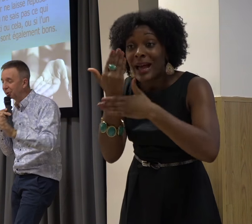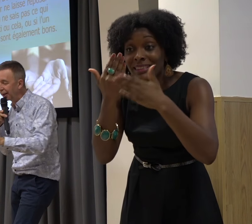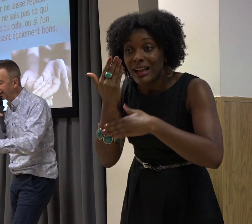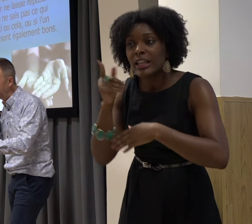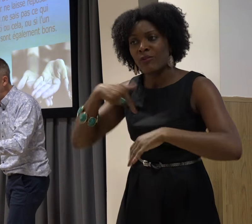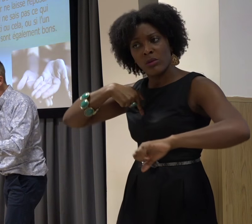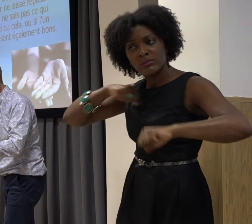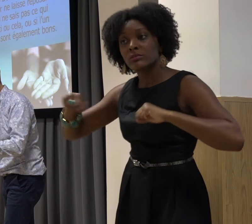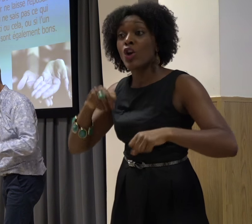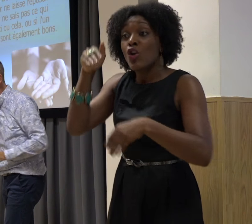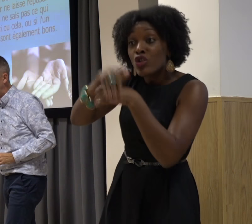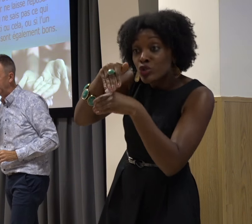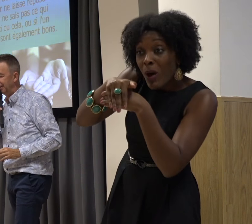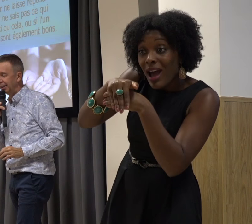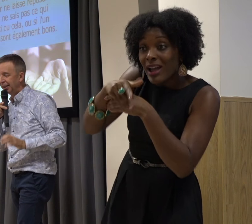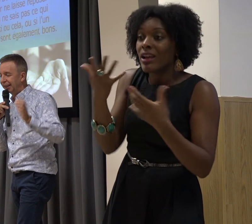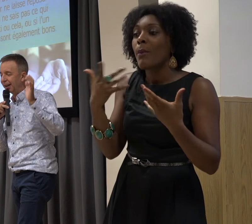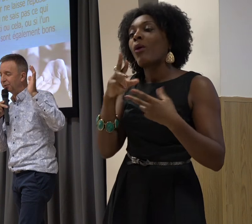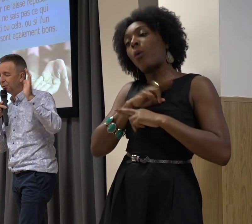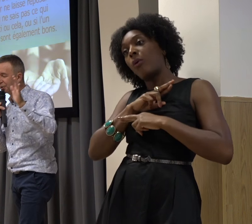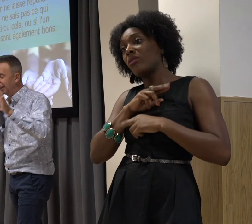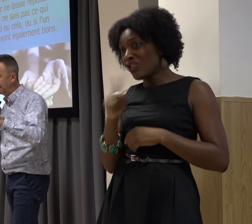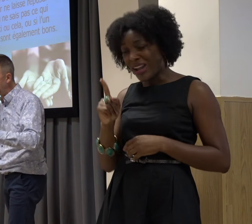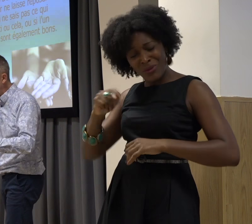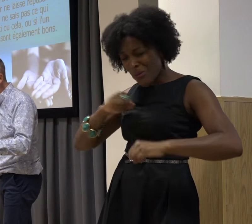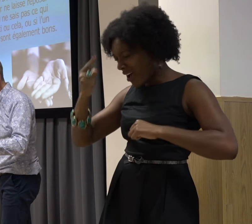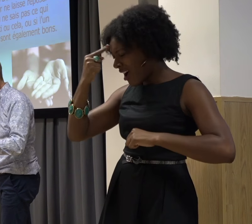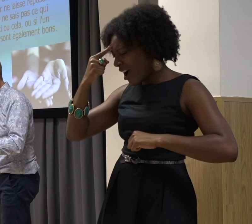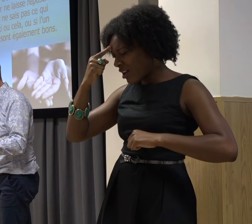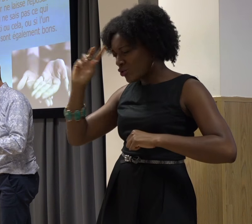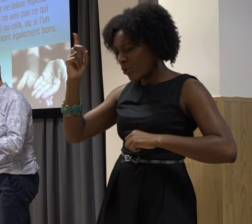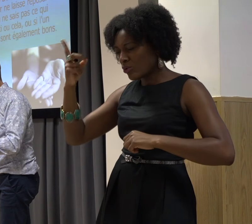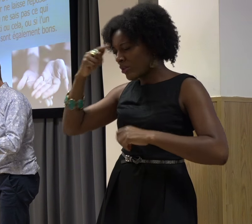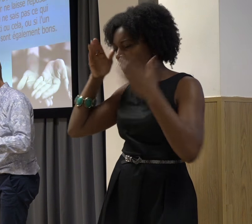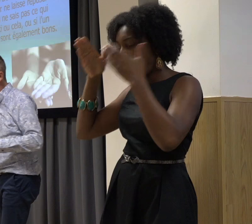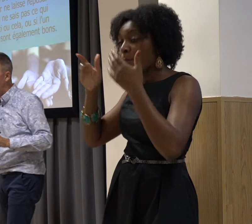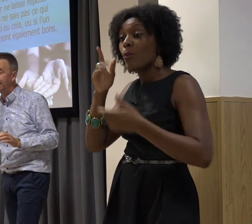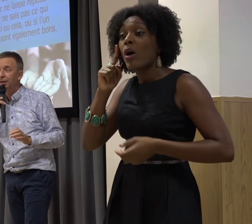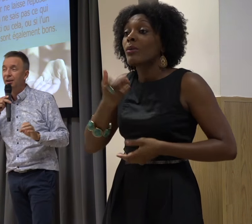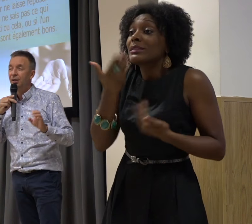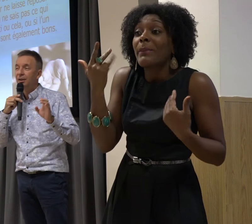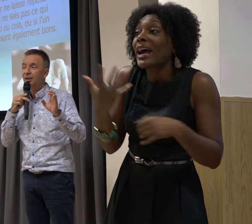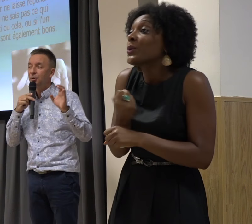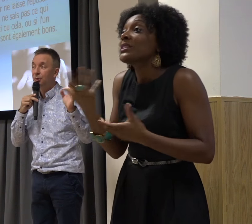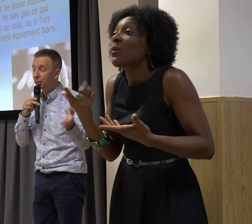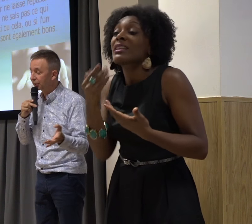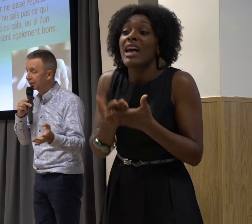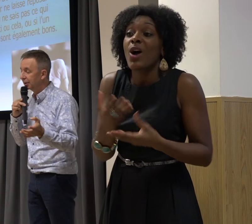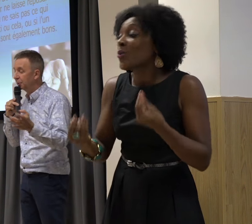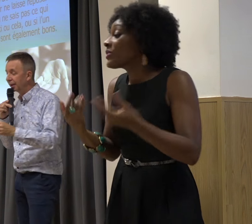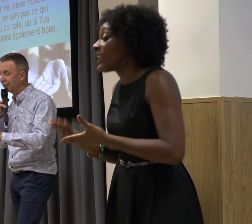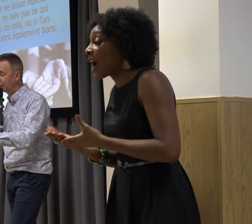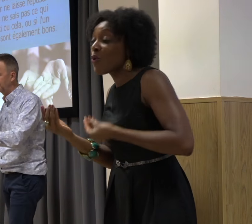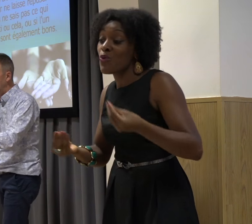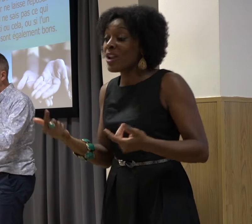Le soir, ne laisse reposer ta main. Car tu ne sais pas ce qui réussira. Ceci ou cela, ou l'autre,